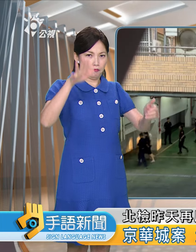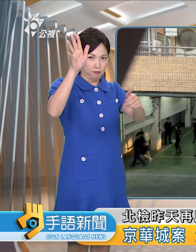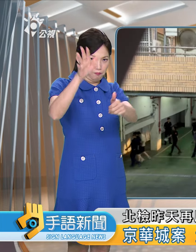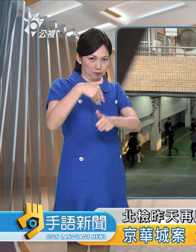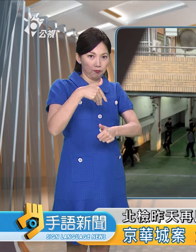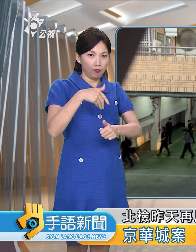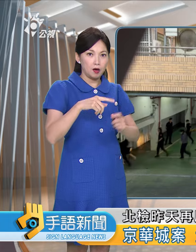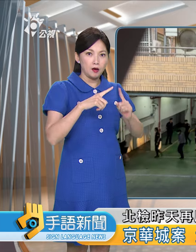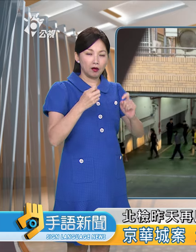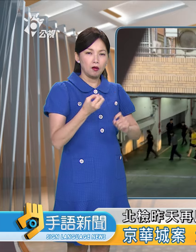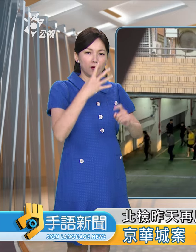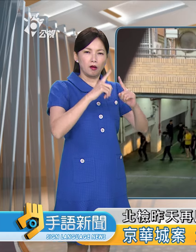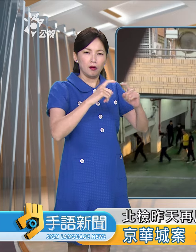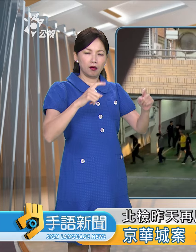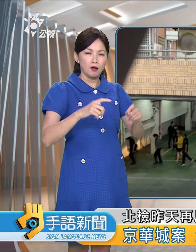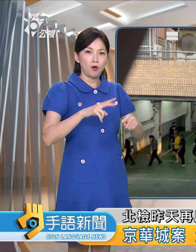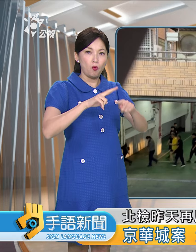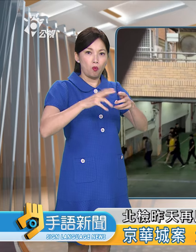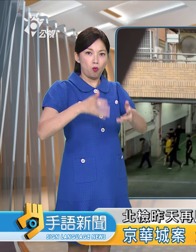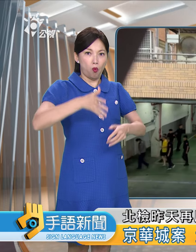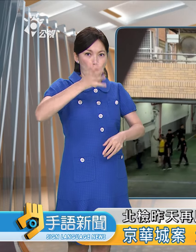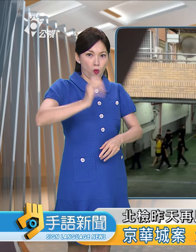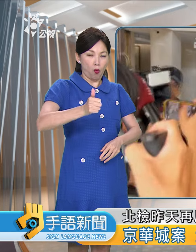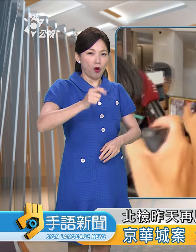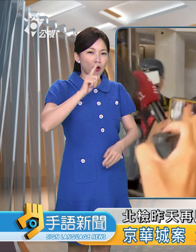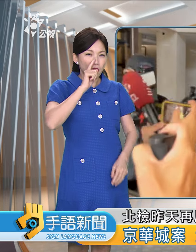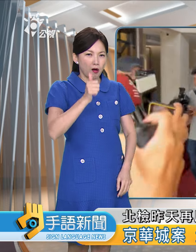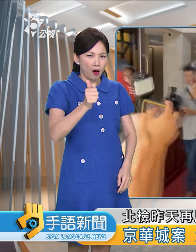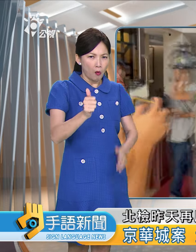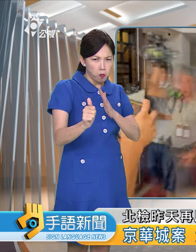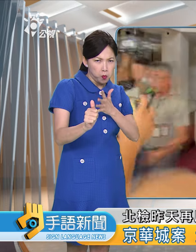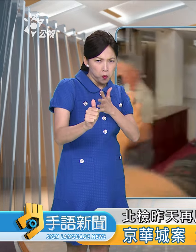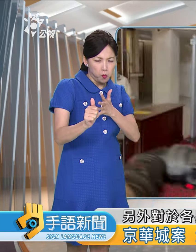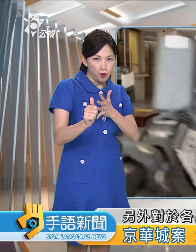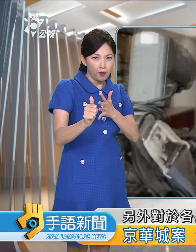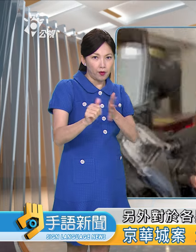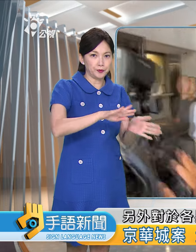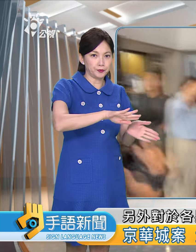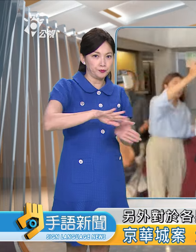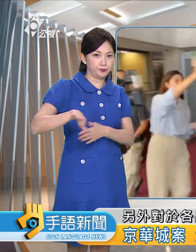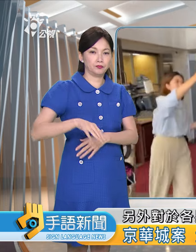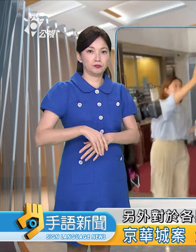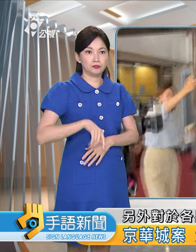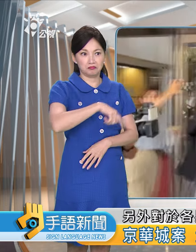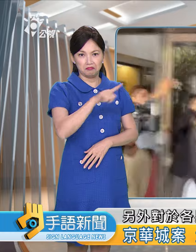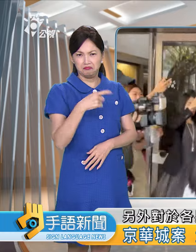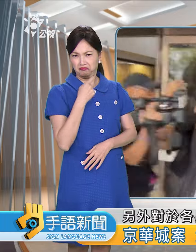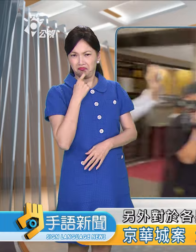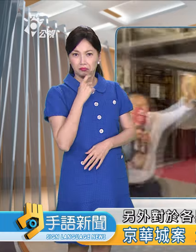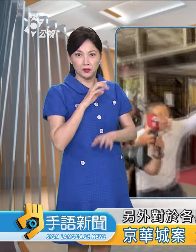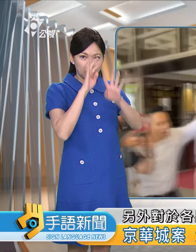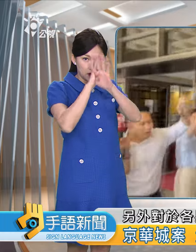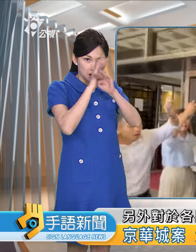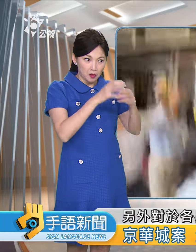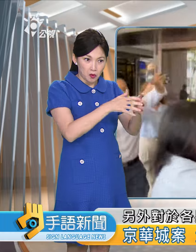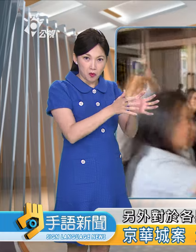董事长陈玉坤来说明，而另外对于各界关切侦办团队